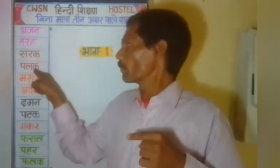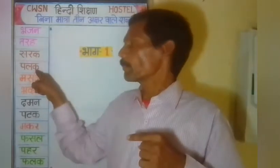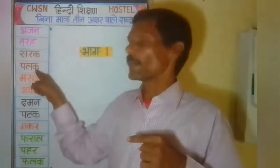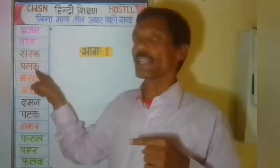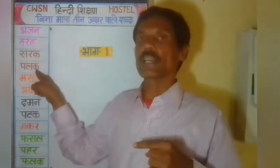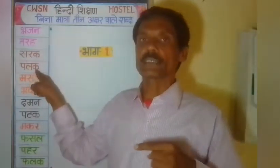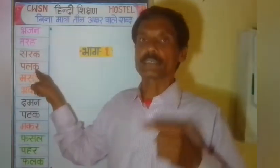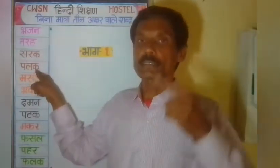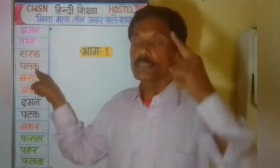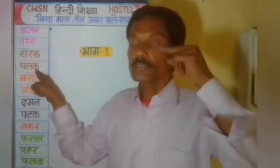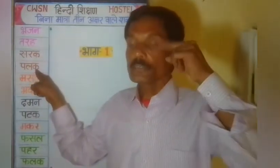पलक,